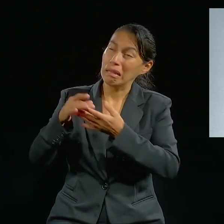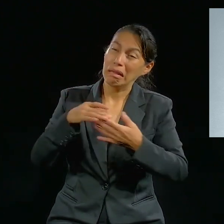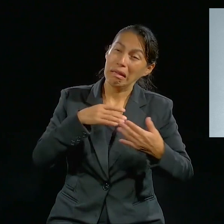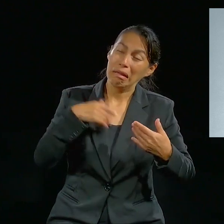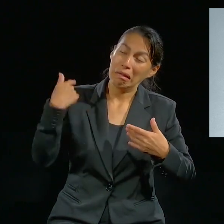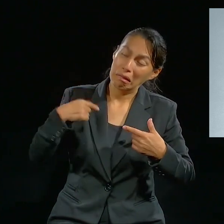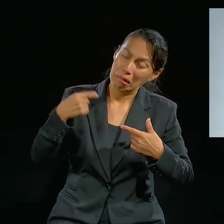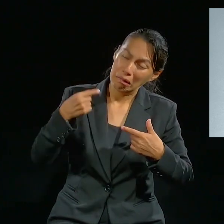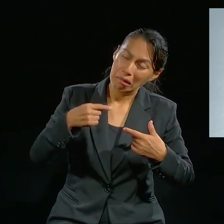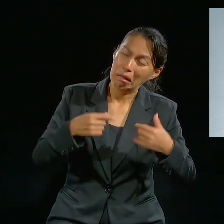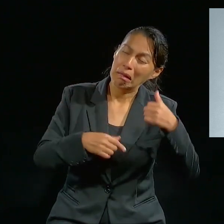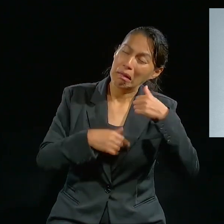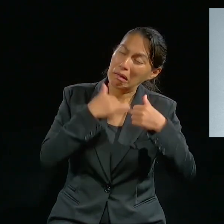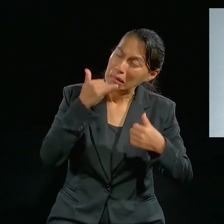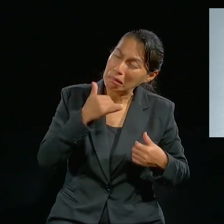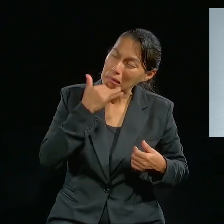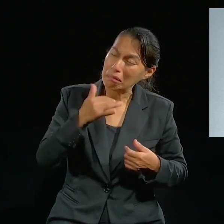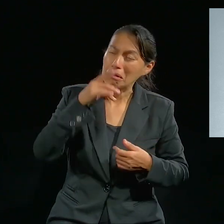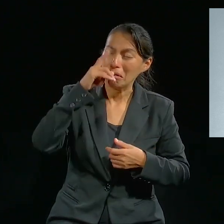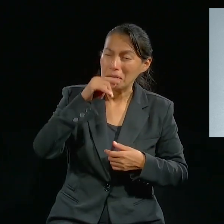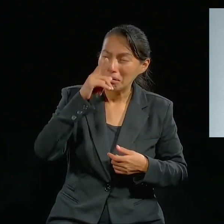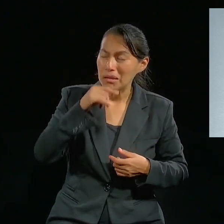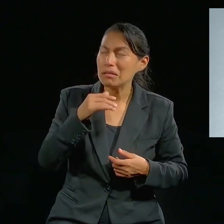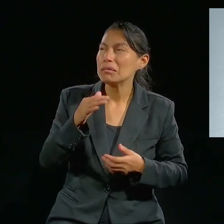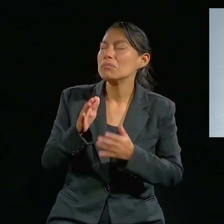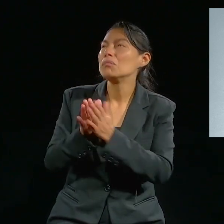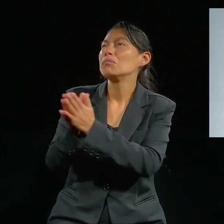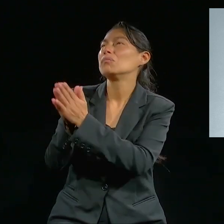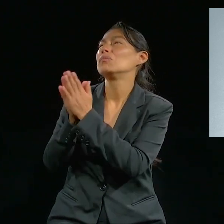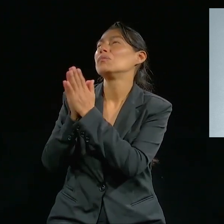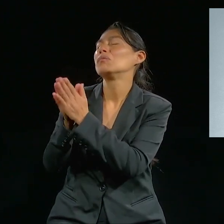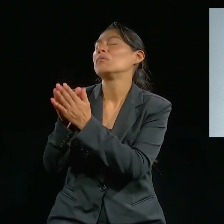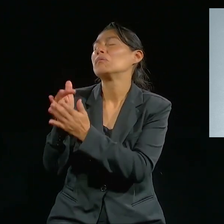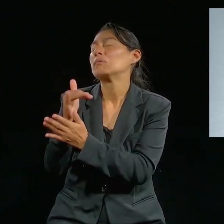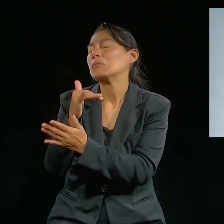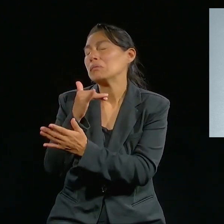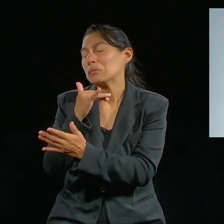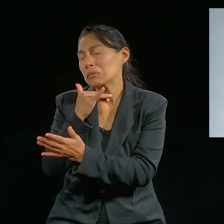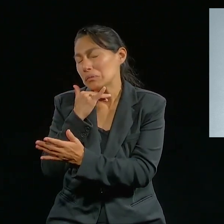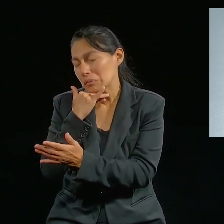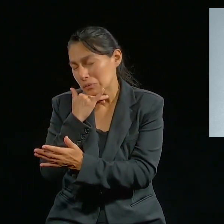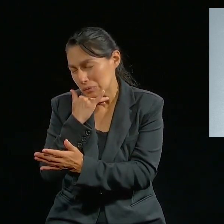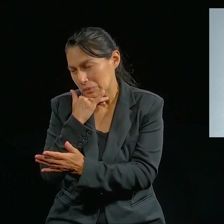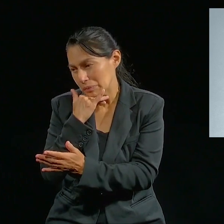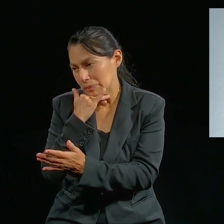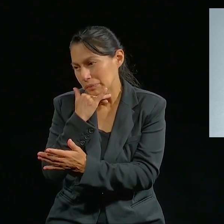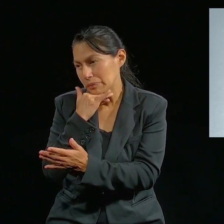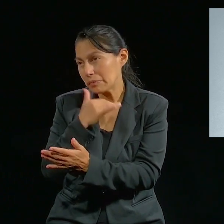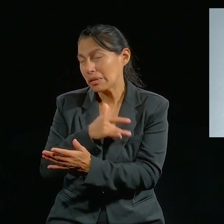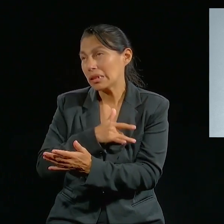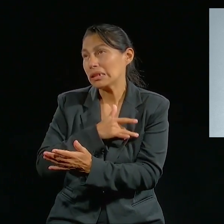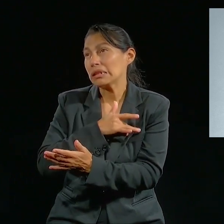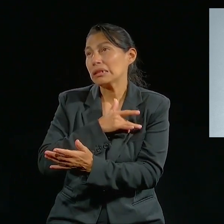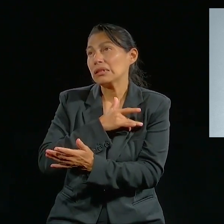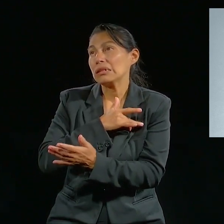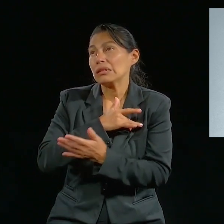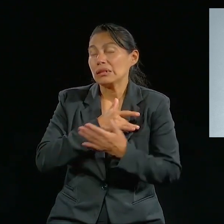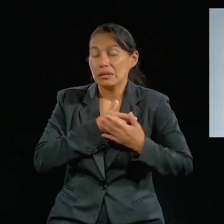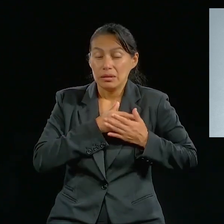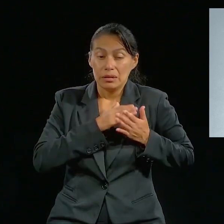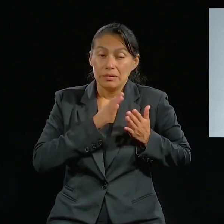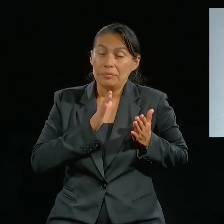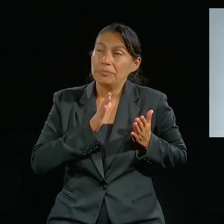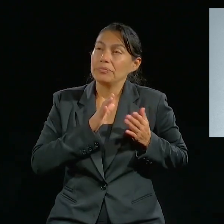perdóname también por las cosas en las que fallé en ese momento pastor yo estaba